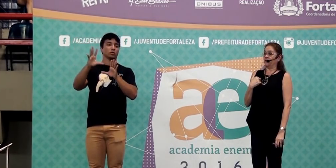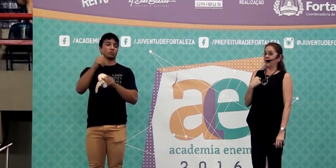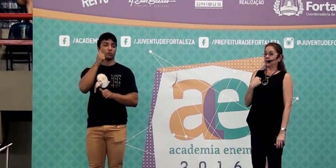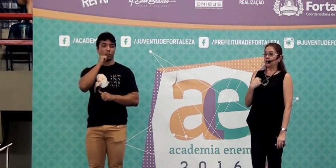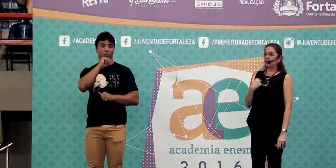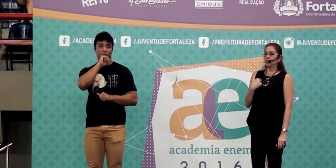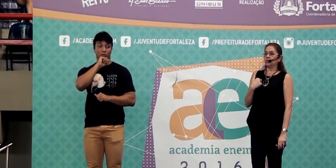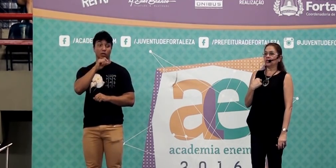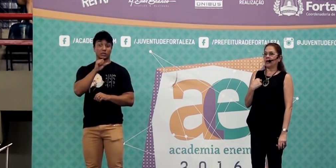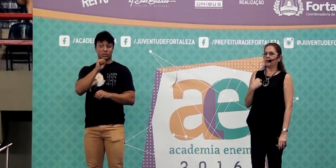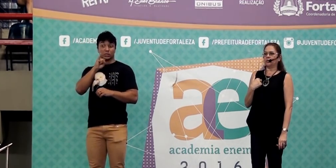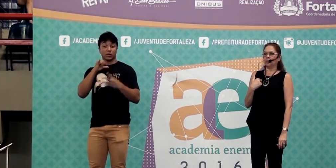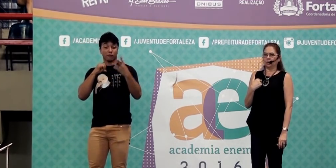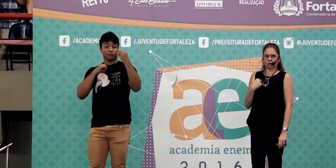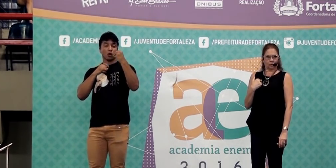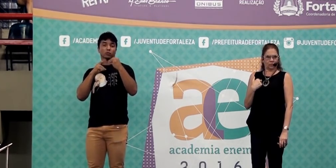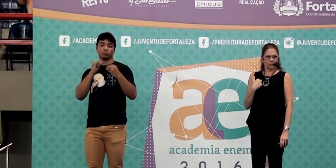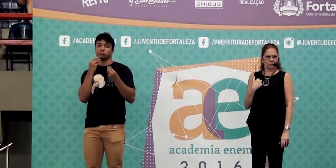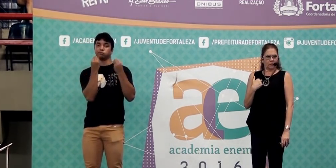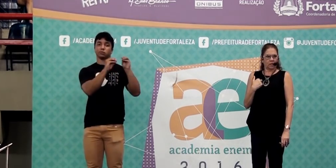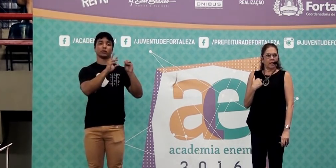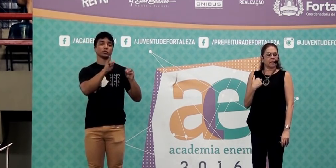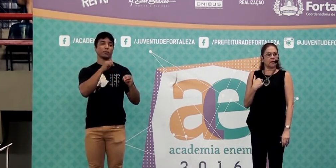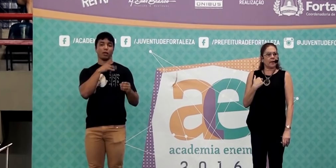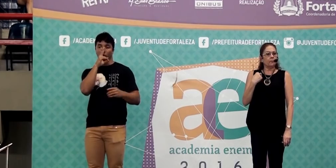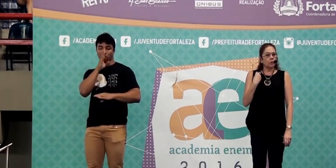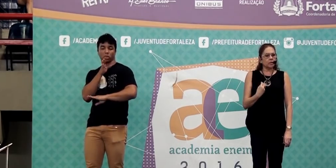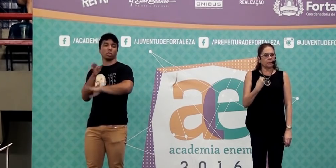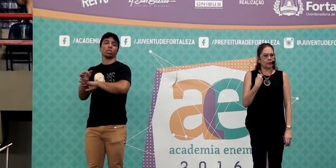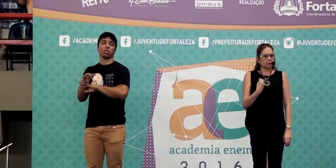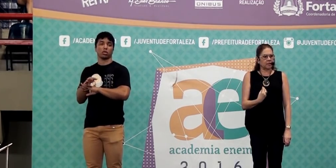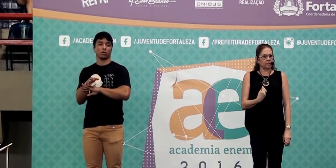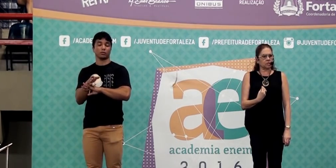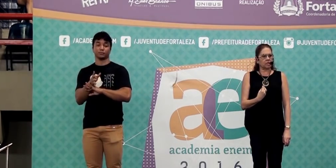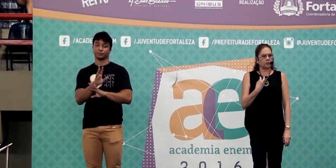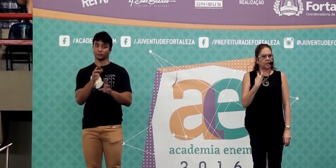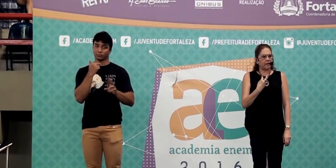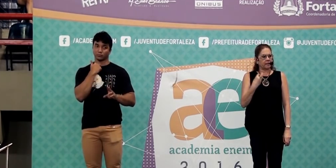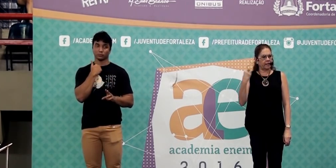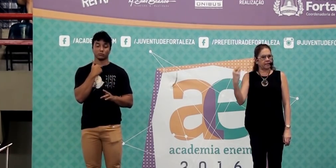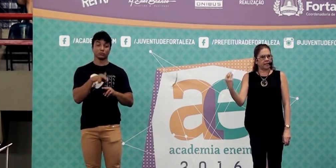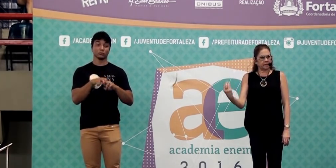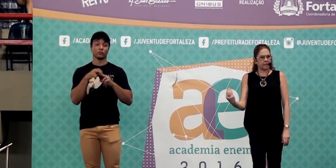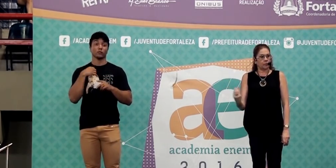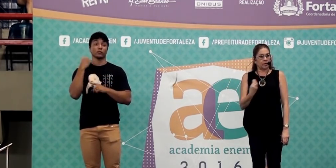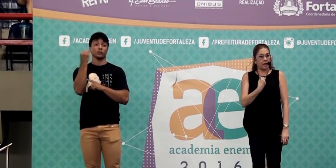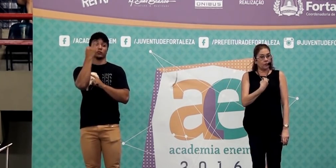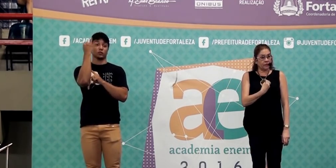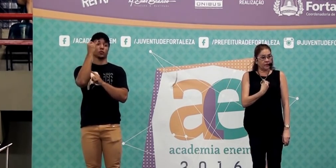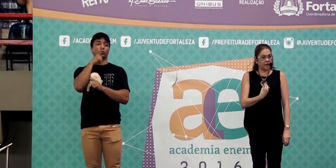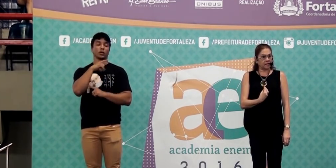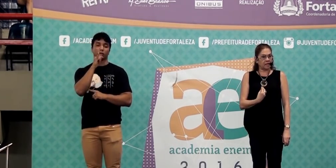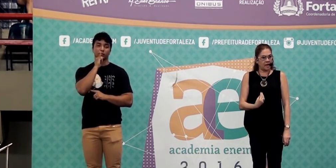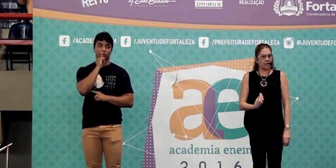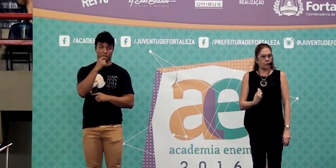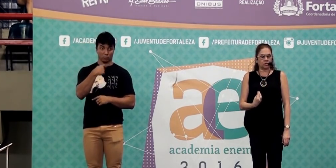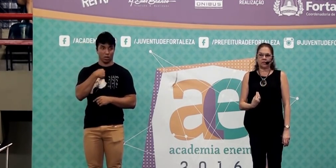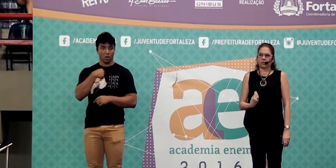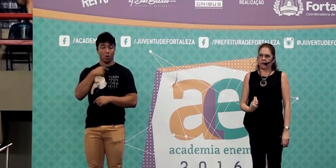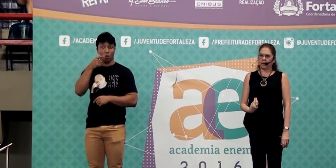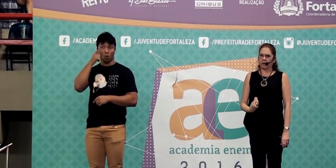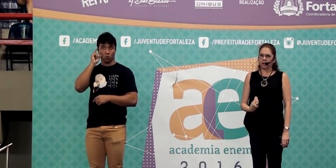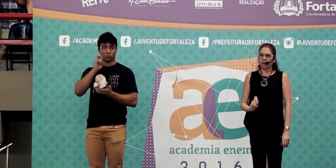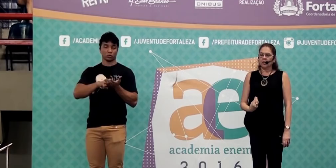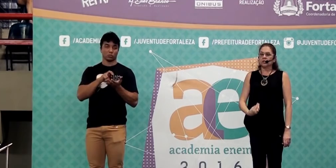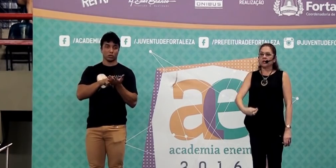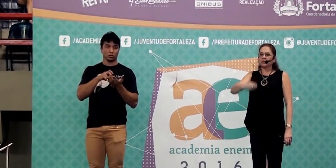estou invadindo o direito do outro. Então, é muito importante que eu dê esse exemplo que eu vivenciei ontem